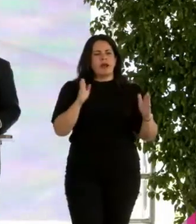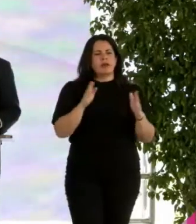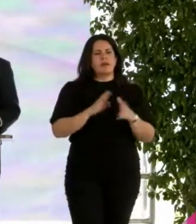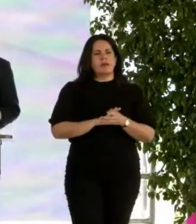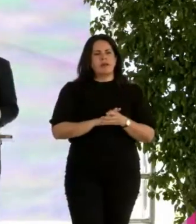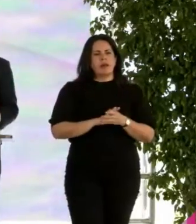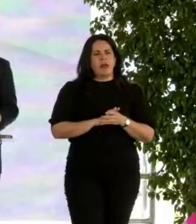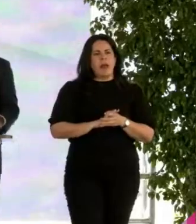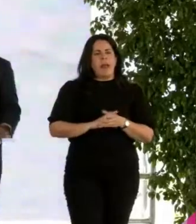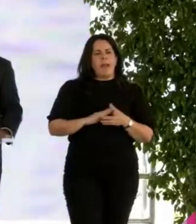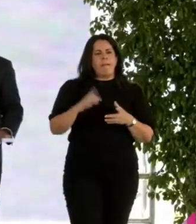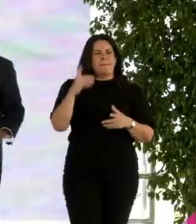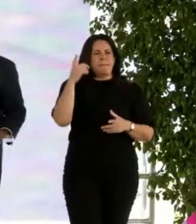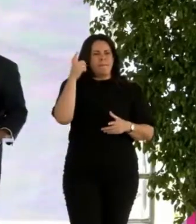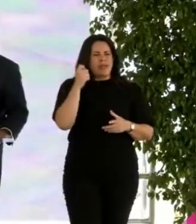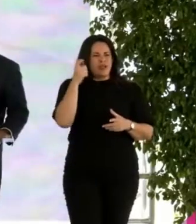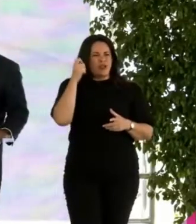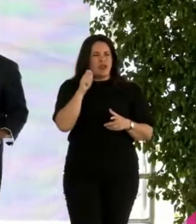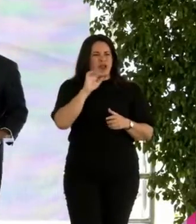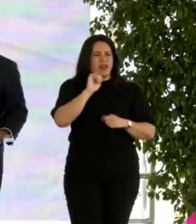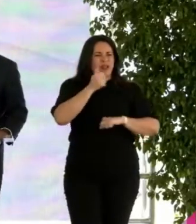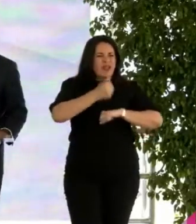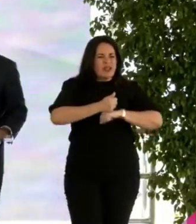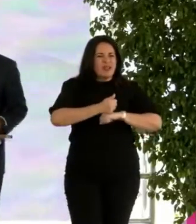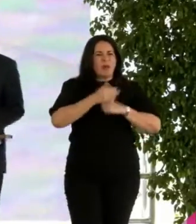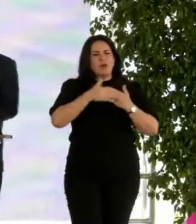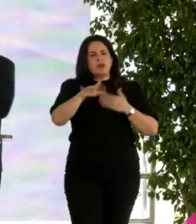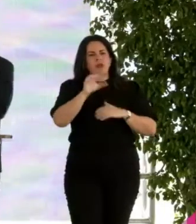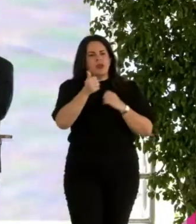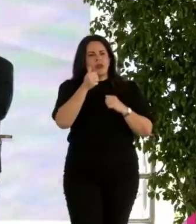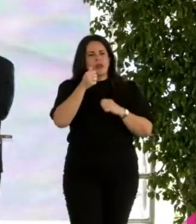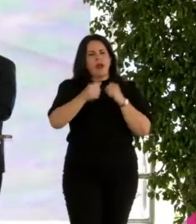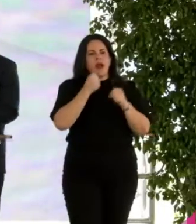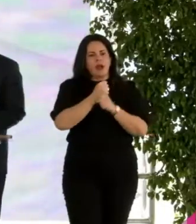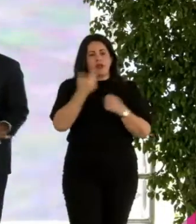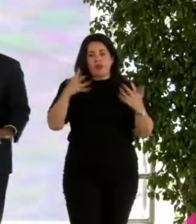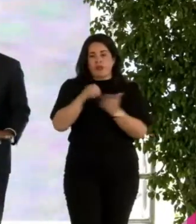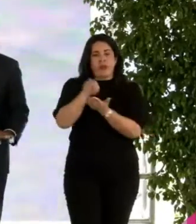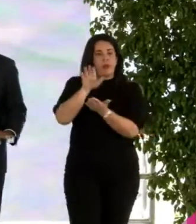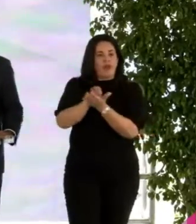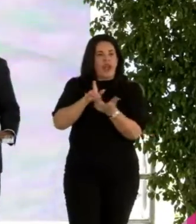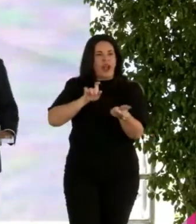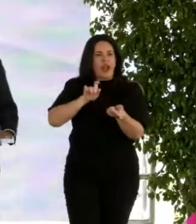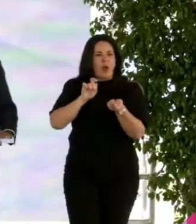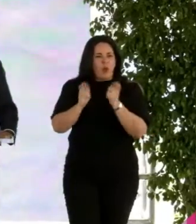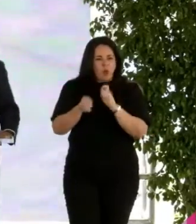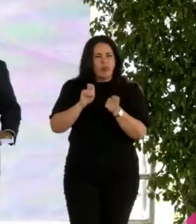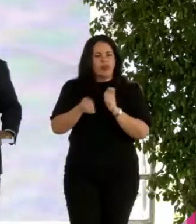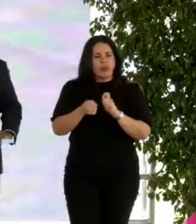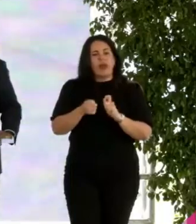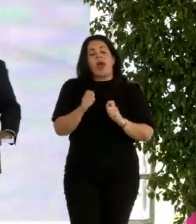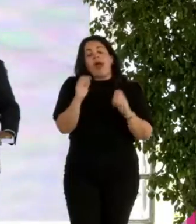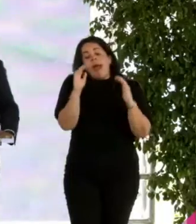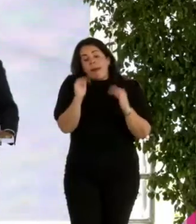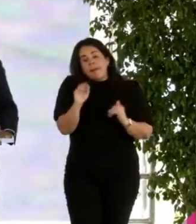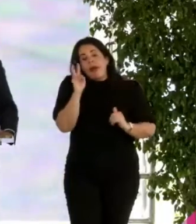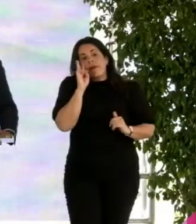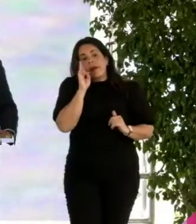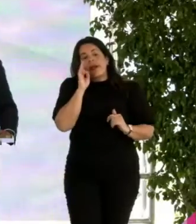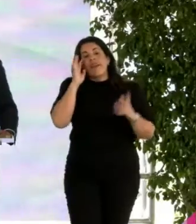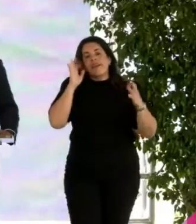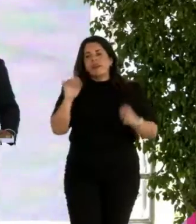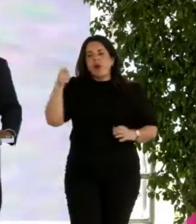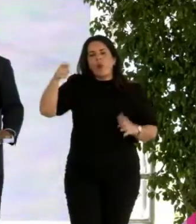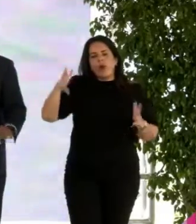pensión definida en estos próximos 10 años. Ese lenguaje está ahí en el plan de ajuste. Hay que esperar a ver cuál es la decisión